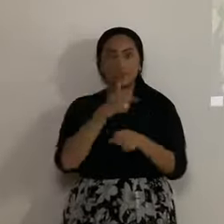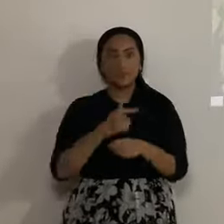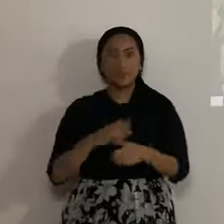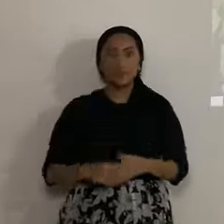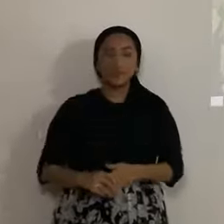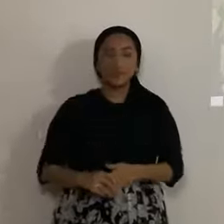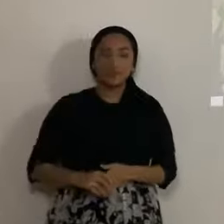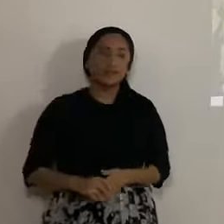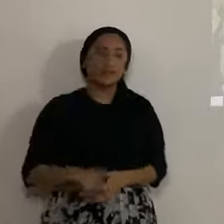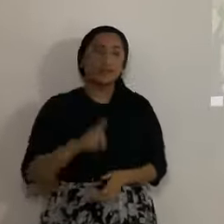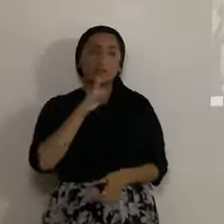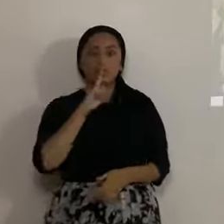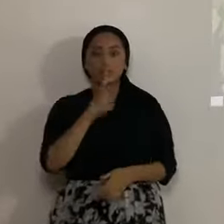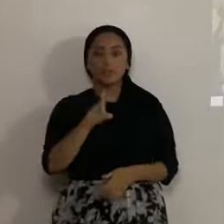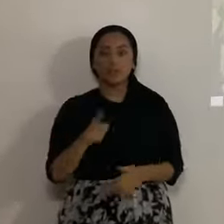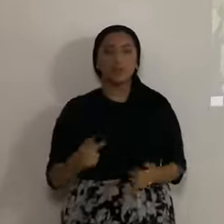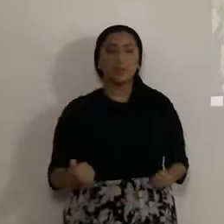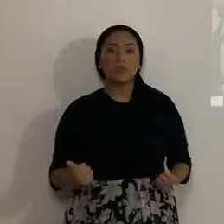el verdadero amor,